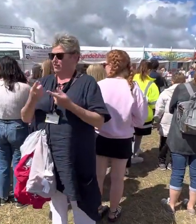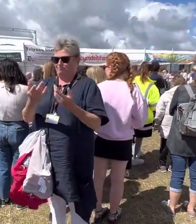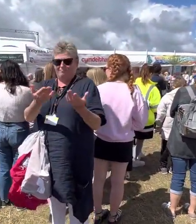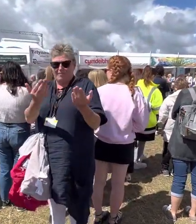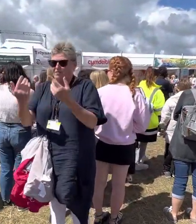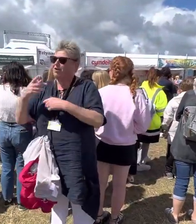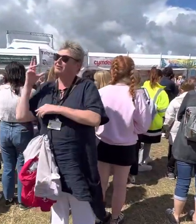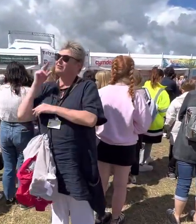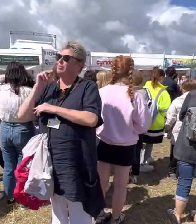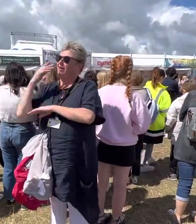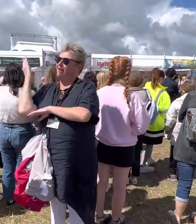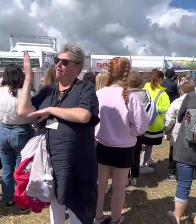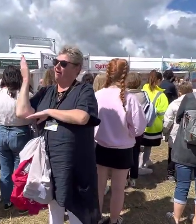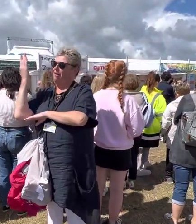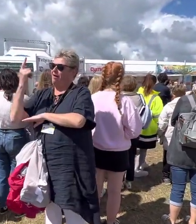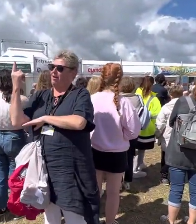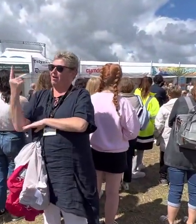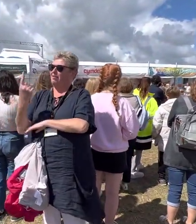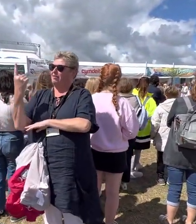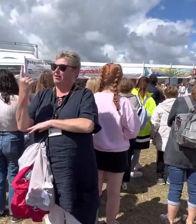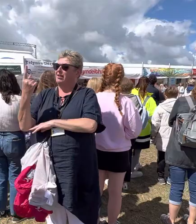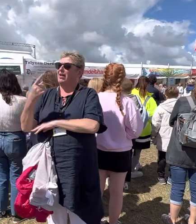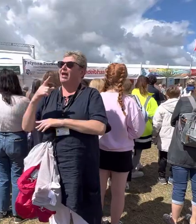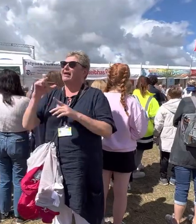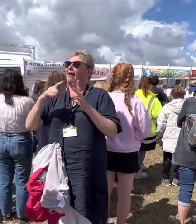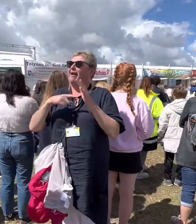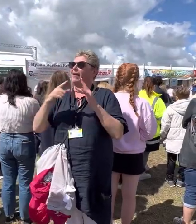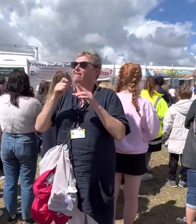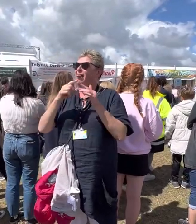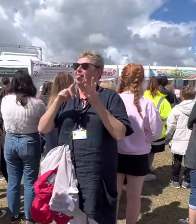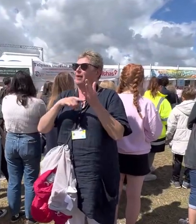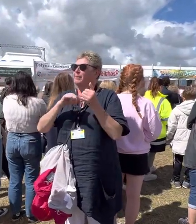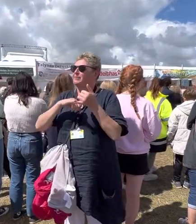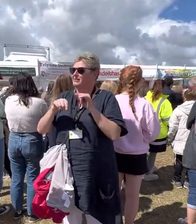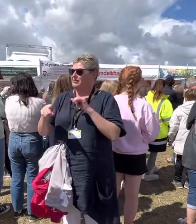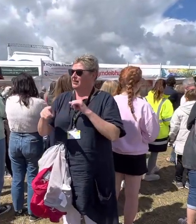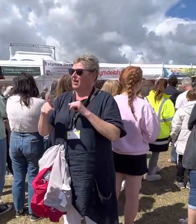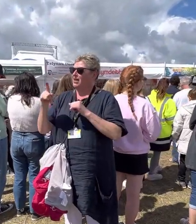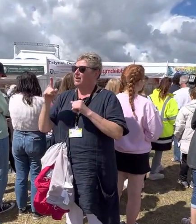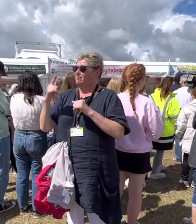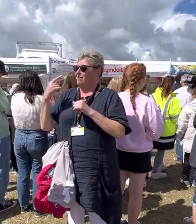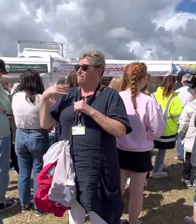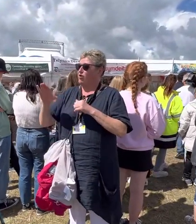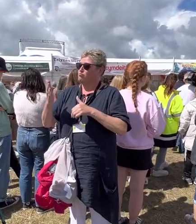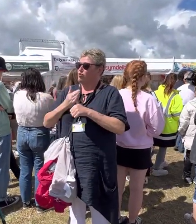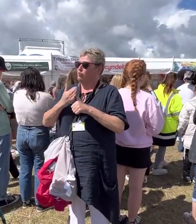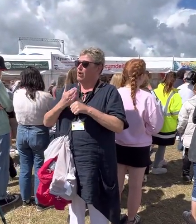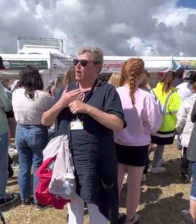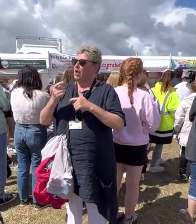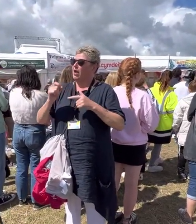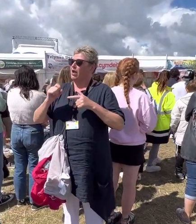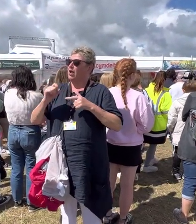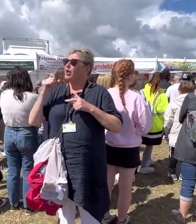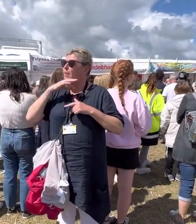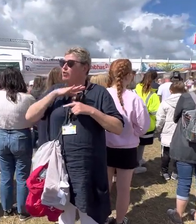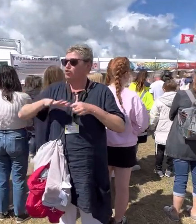siaradwr cyntaf i fyny, Cai Phillips. Mae Cai yn wreiddiol o Sir Gar, a mae wedi bod yn